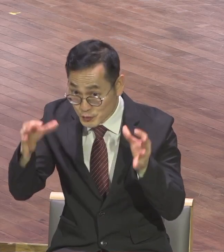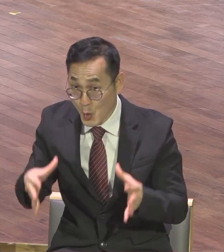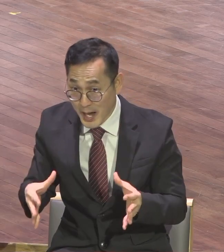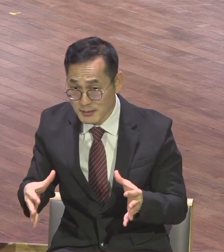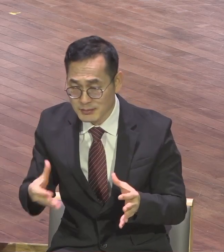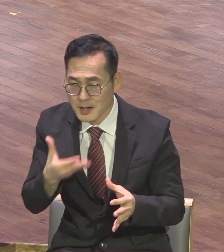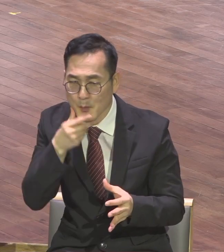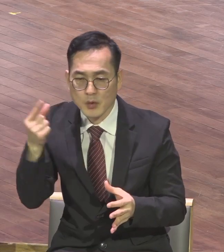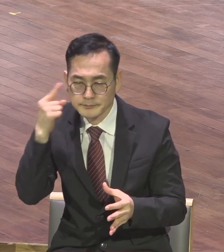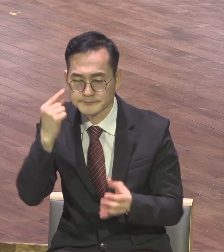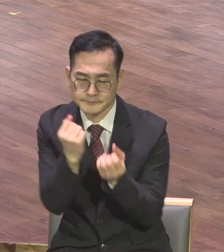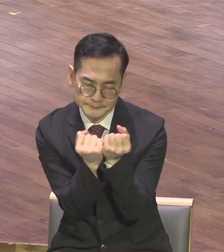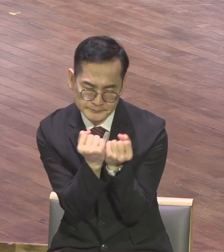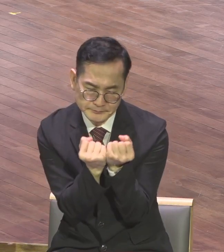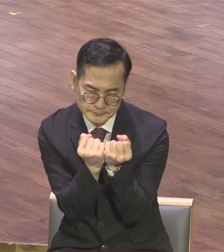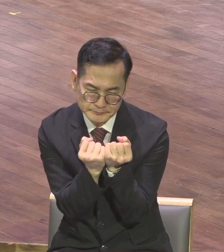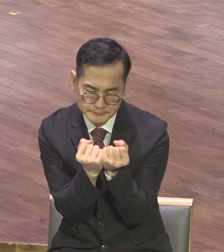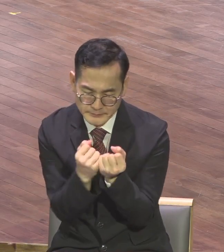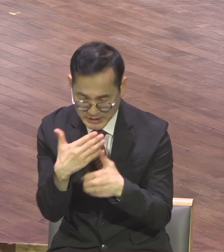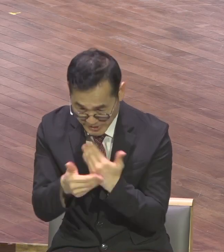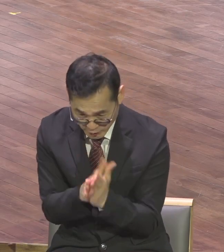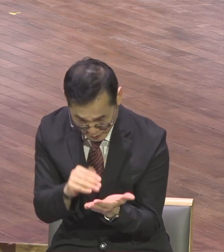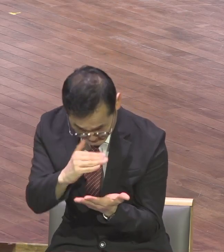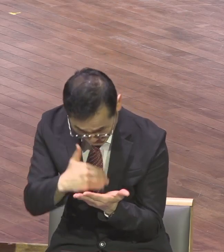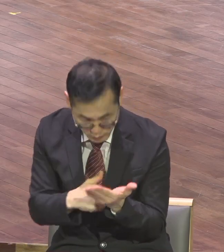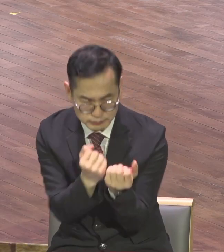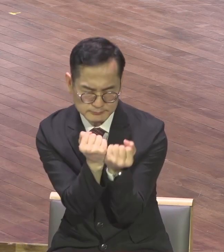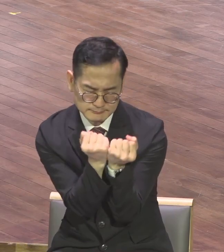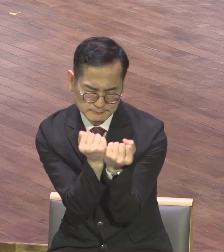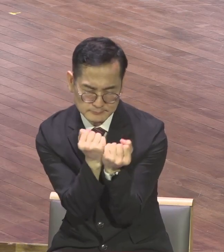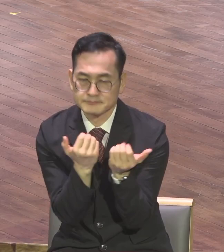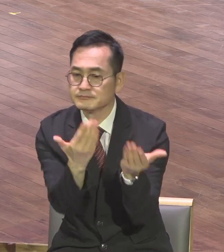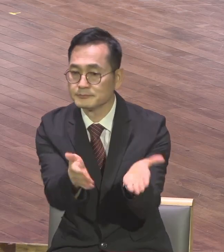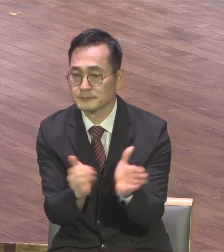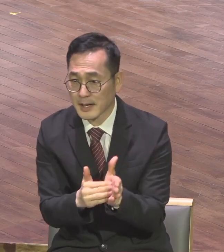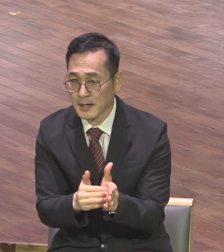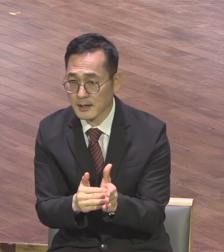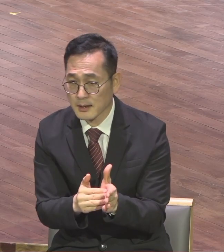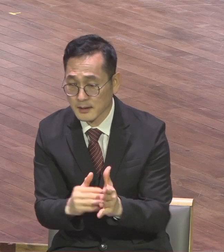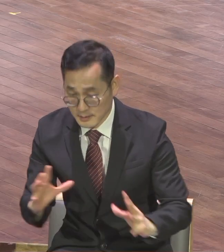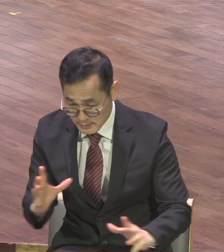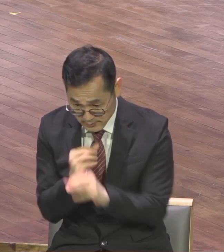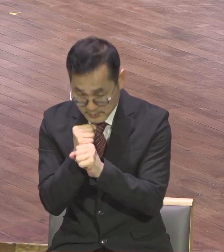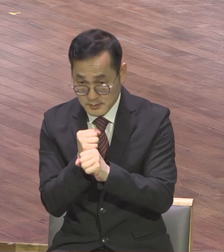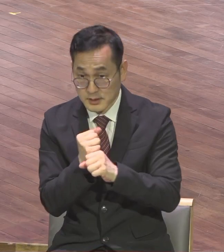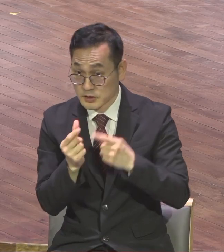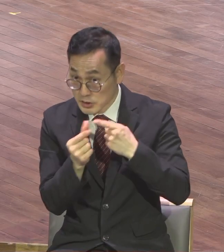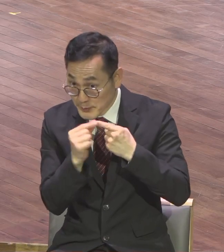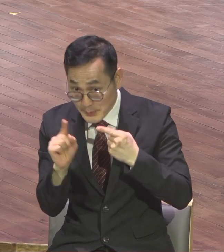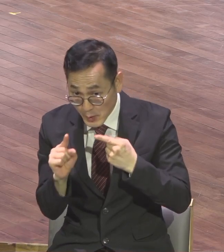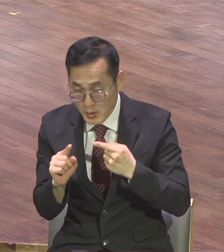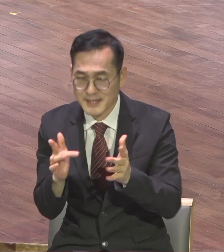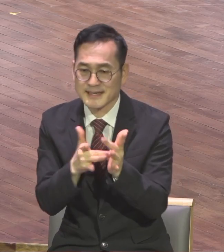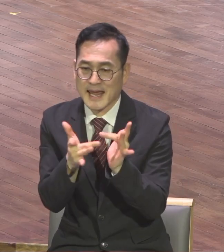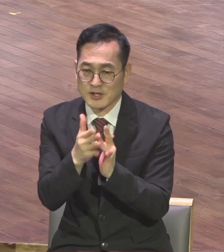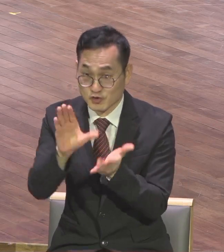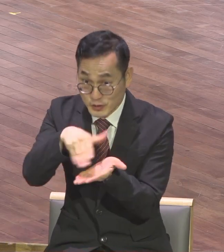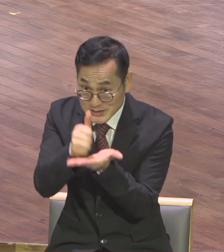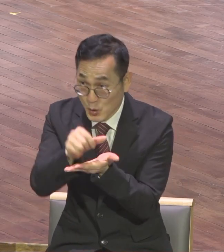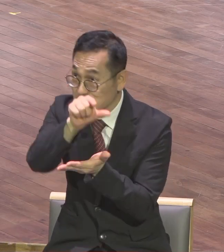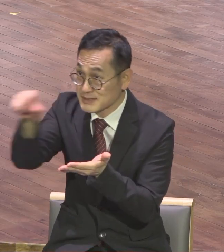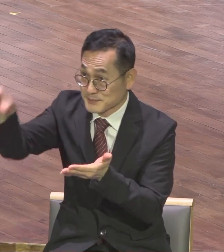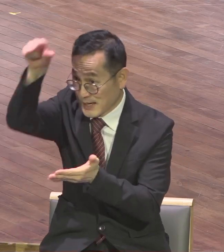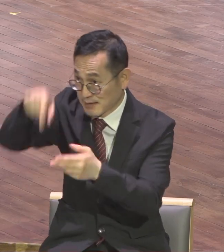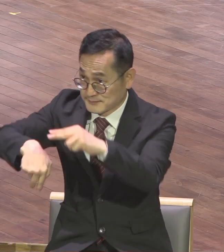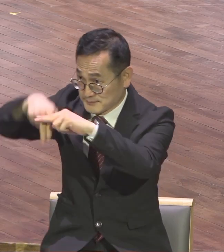복음을 전했습니다. 바울이 전한 메시지의 핵심은 크게 두 가지입니다. 첫째는 예수 그리스도가 십자가에 죽어야